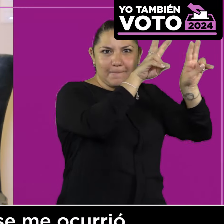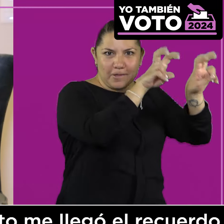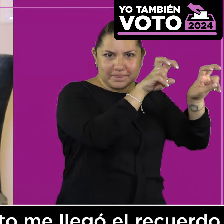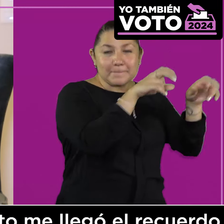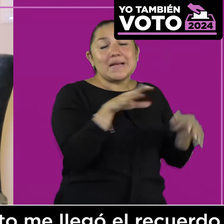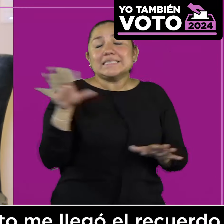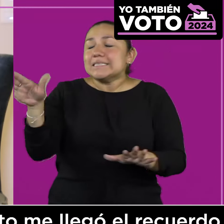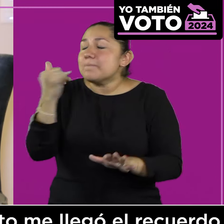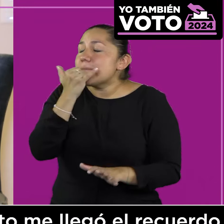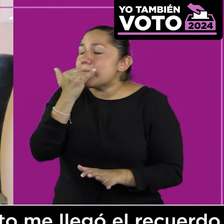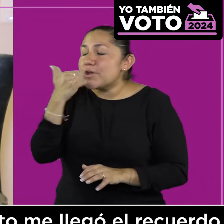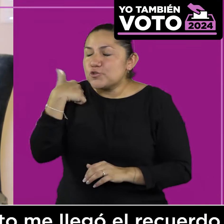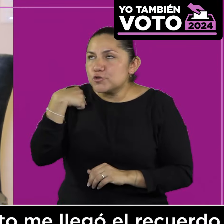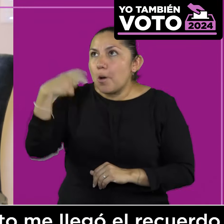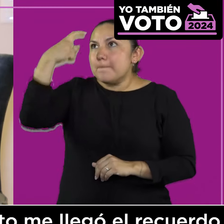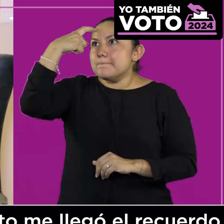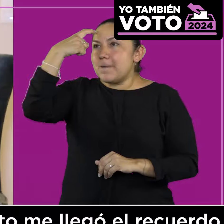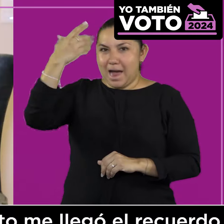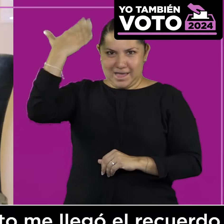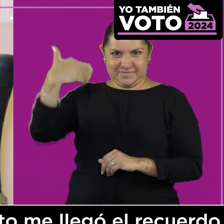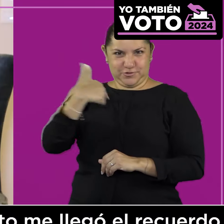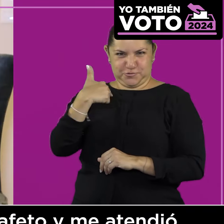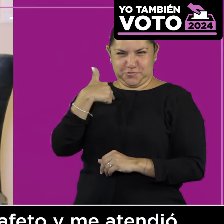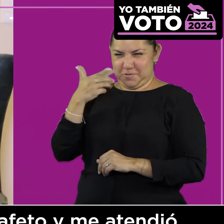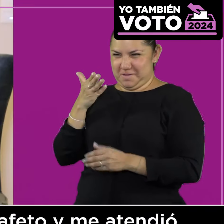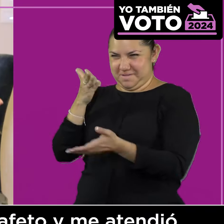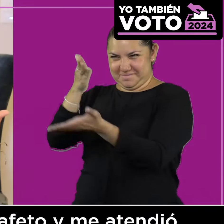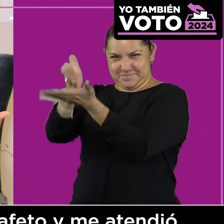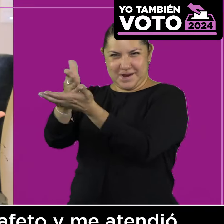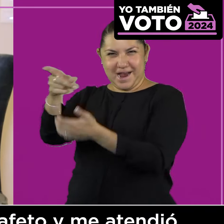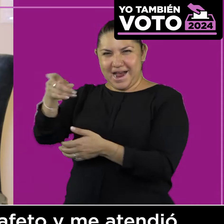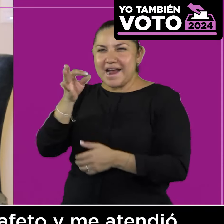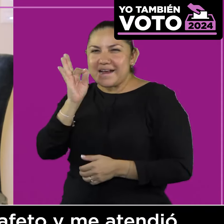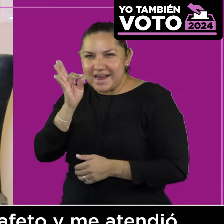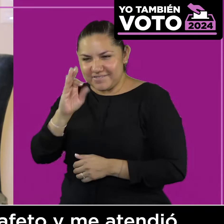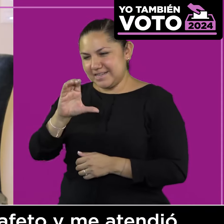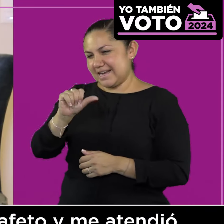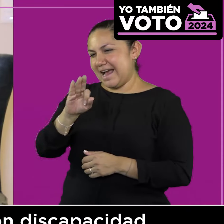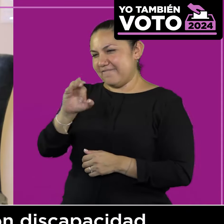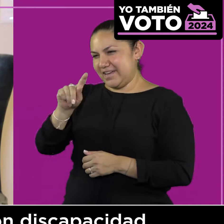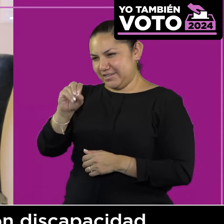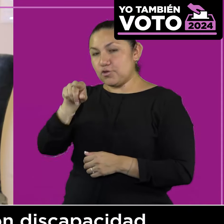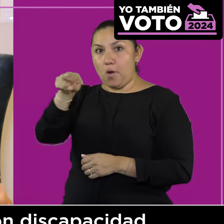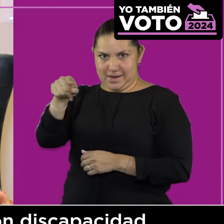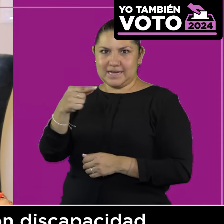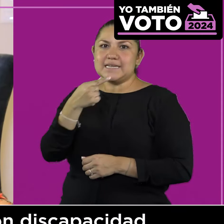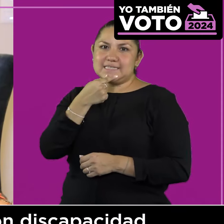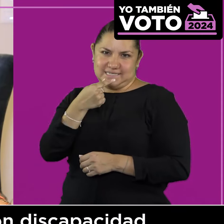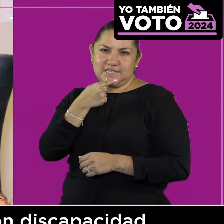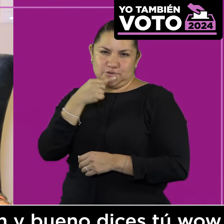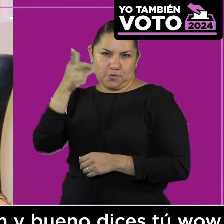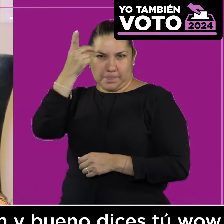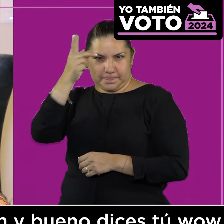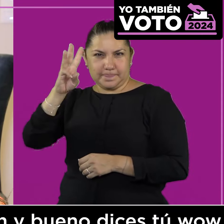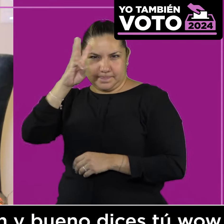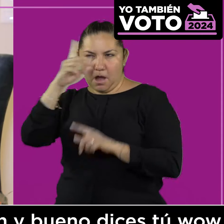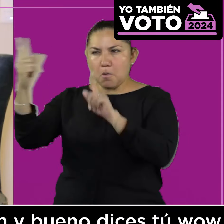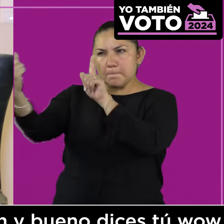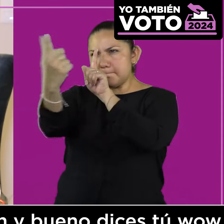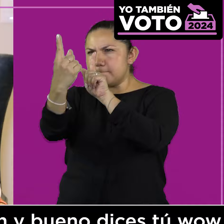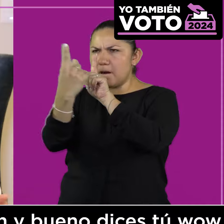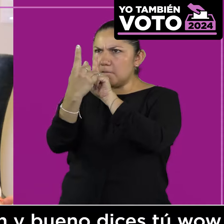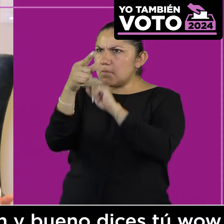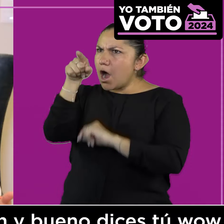que se me ocurrió bueno no se meó en ese momento me llegó el recuerdo de cuando fui a cafeto y me atendió una persona con discapacidad de hecho un niño